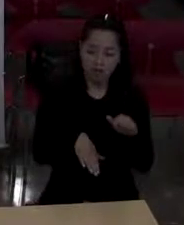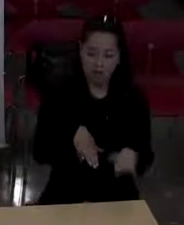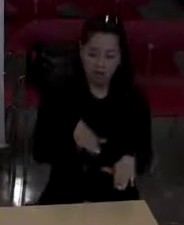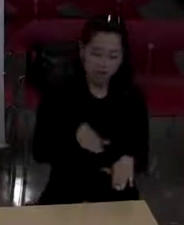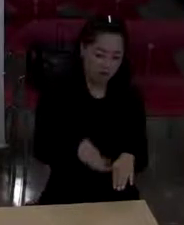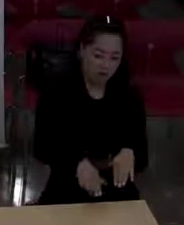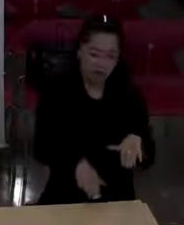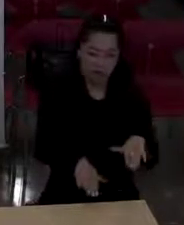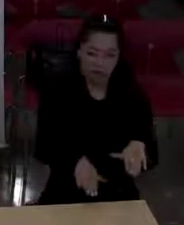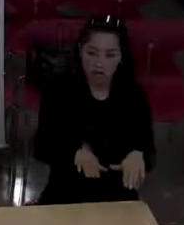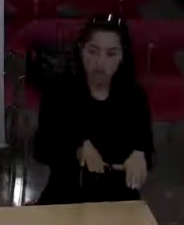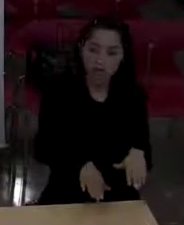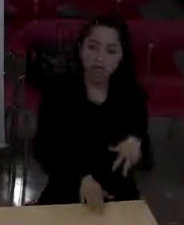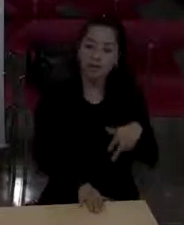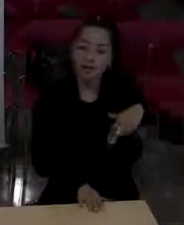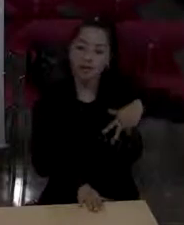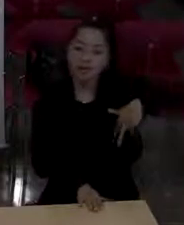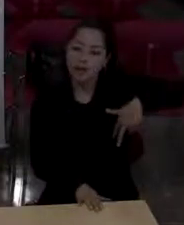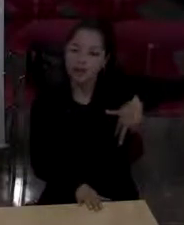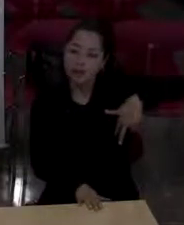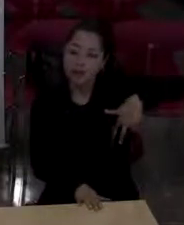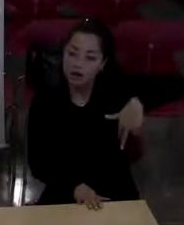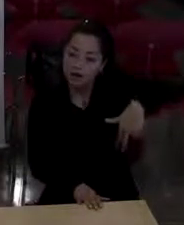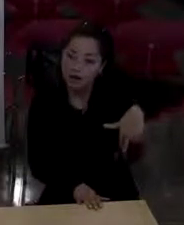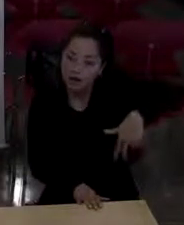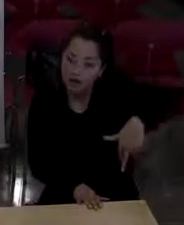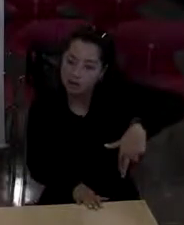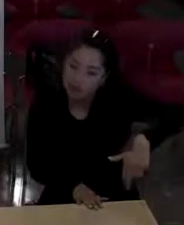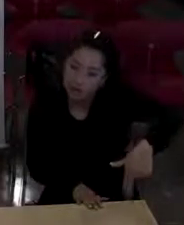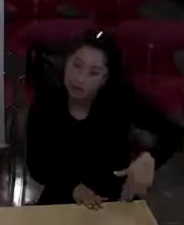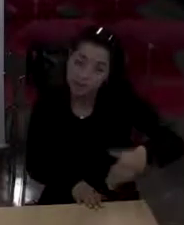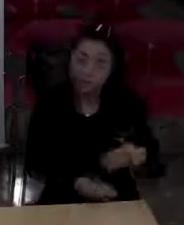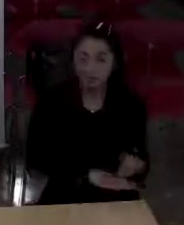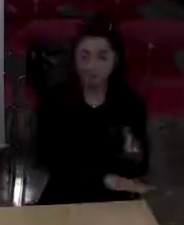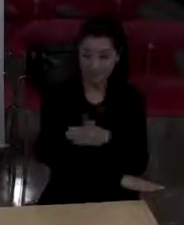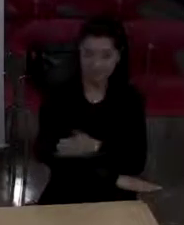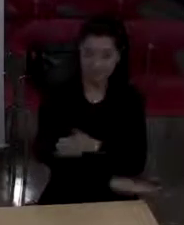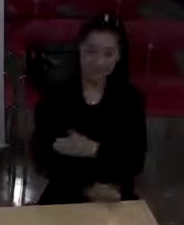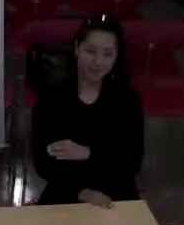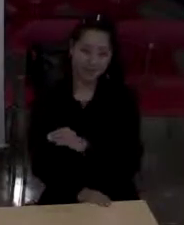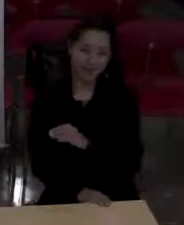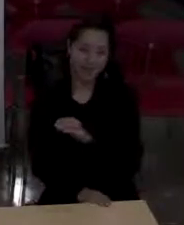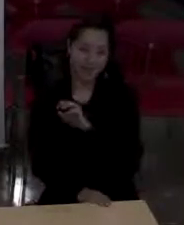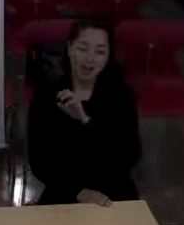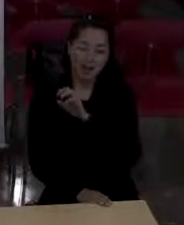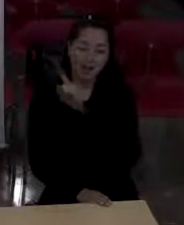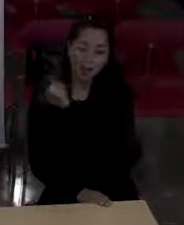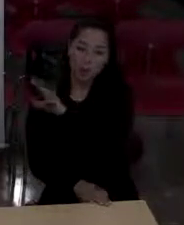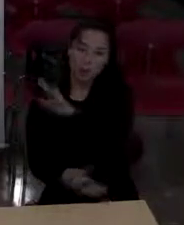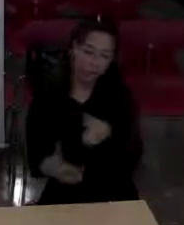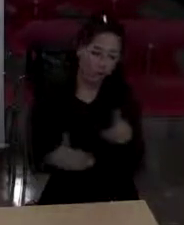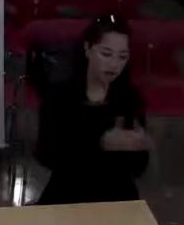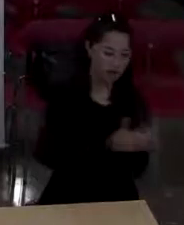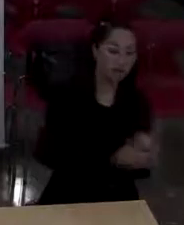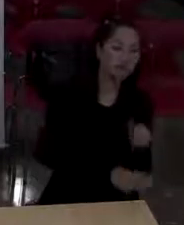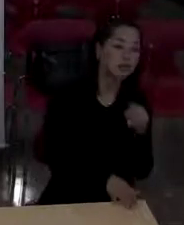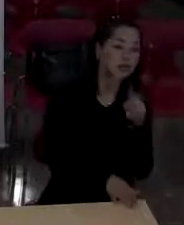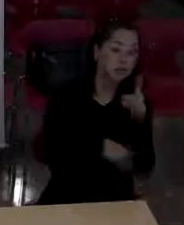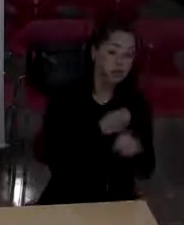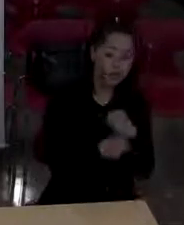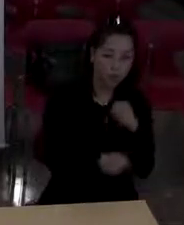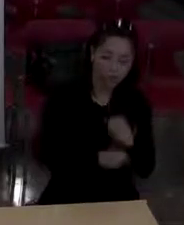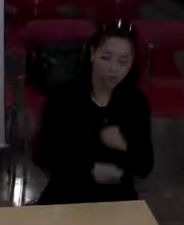era toda esa localización, el desarrollo auditivo, localización de fuentes sonoras, influía en gran parte el hecho de que el bebé